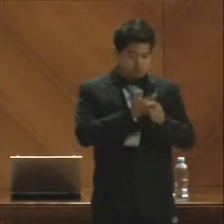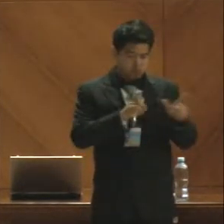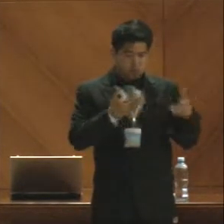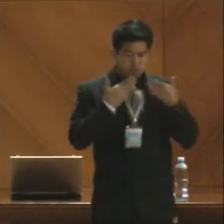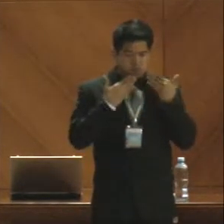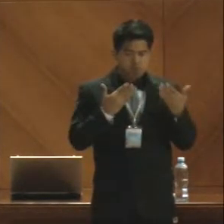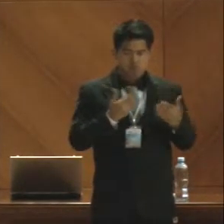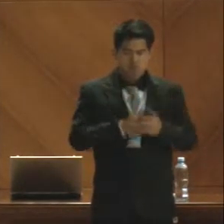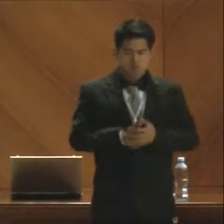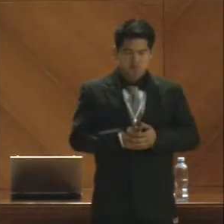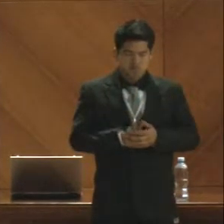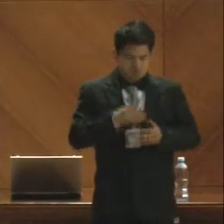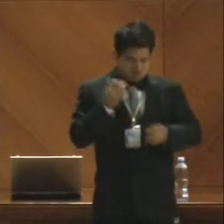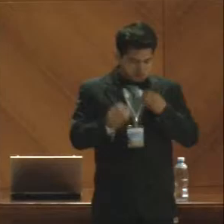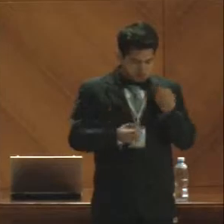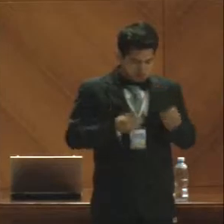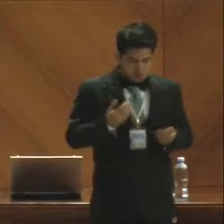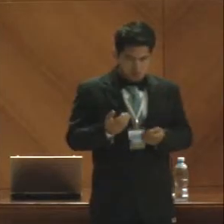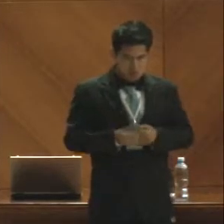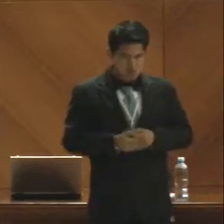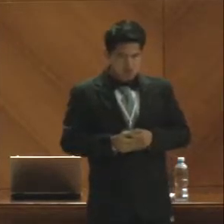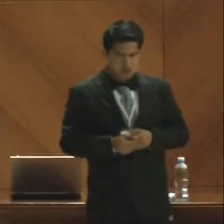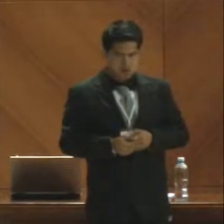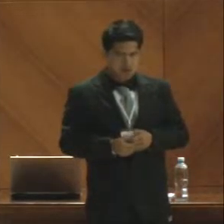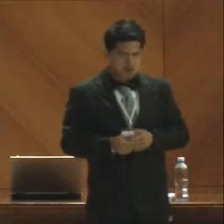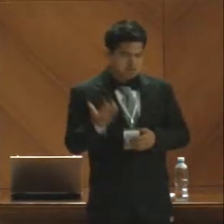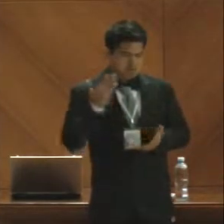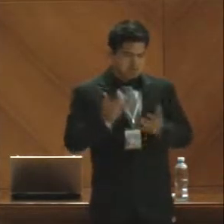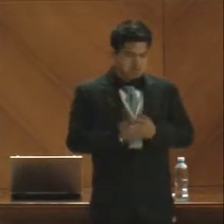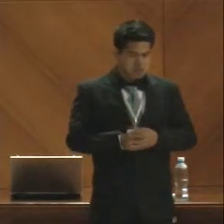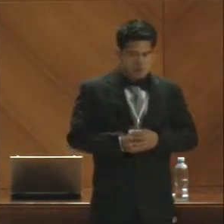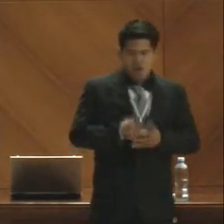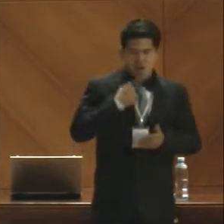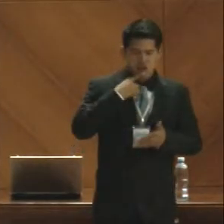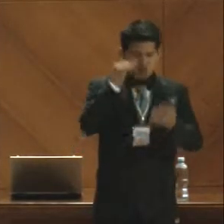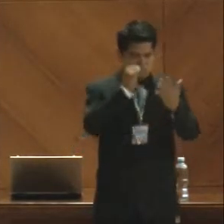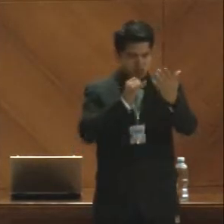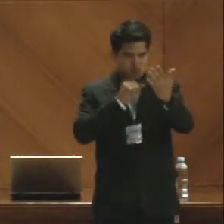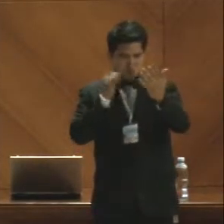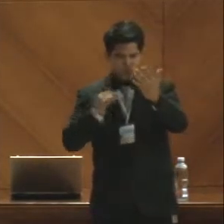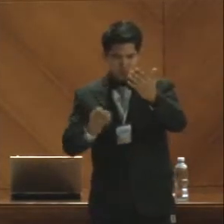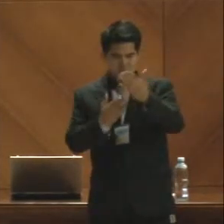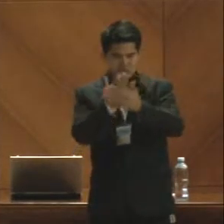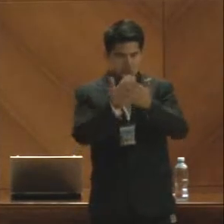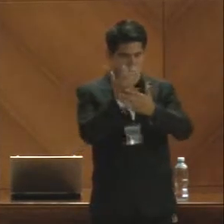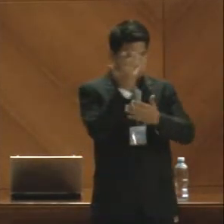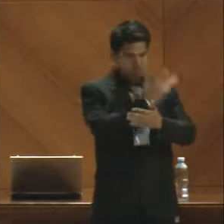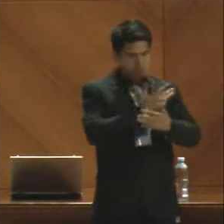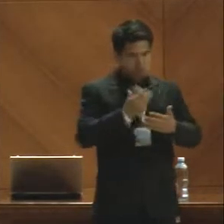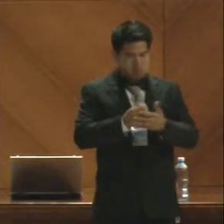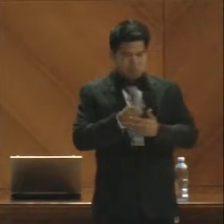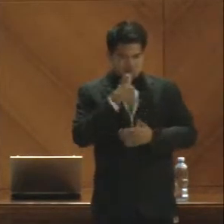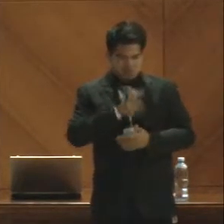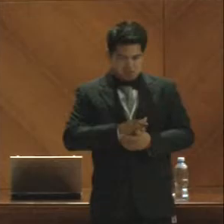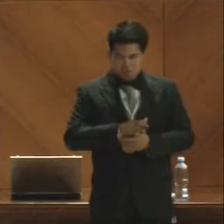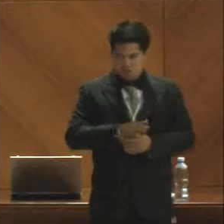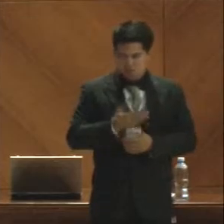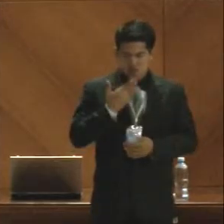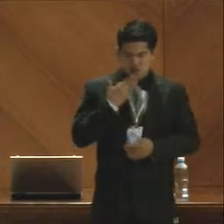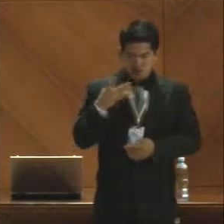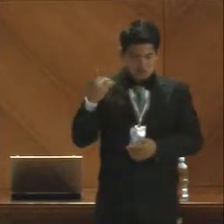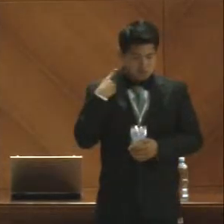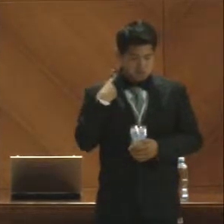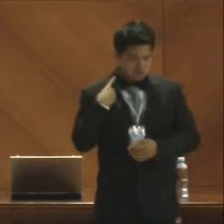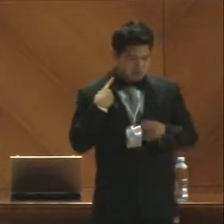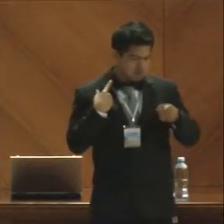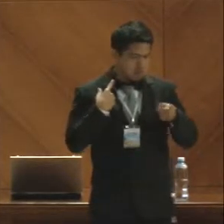hacer algo, si aprenden diseño gráfico con software libre, la persona que hizo el software no tiene ningún derecho de decirle a